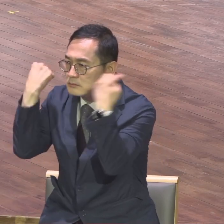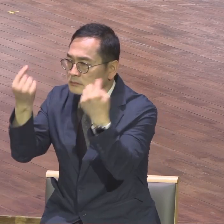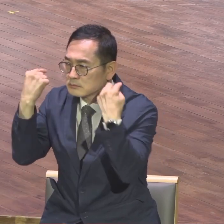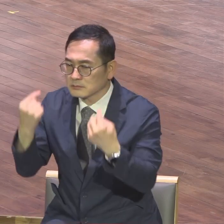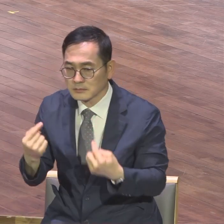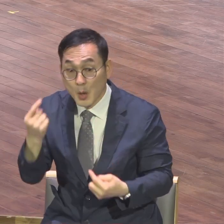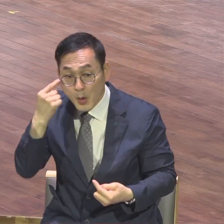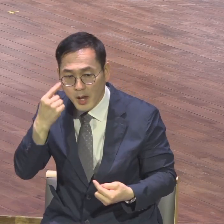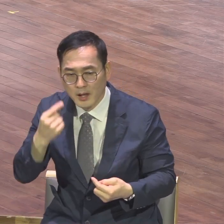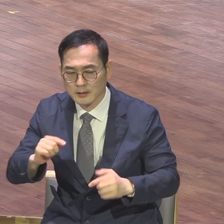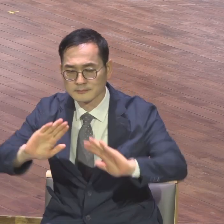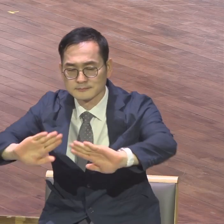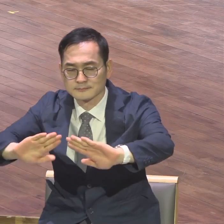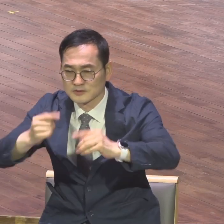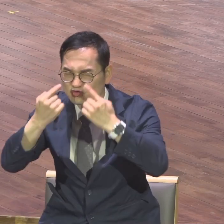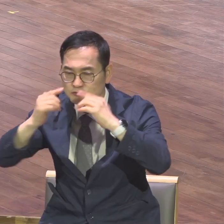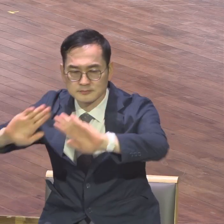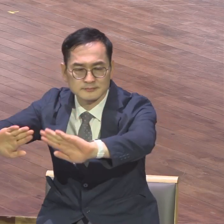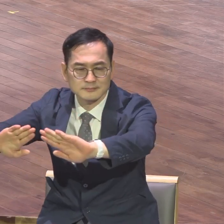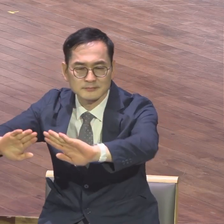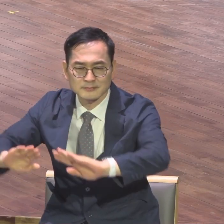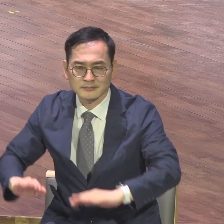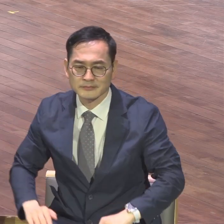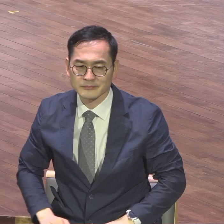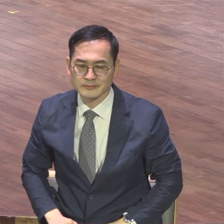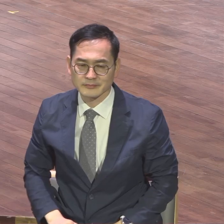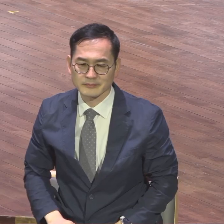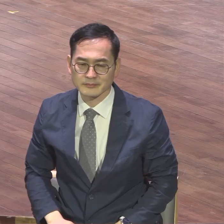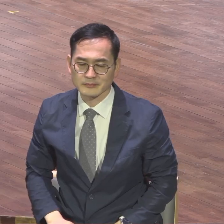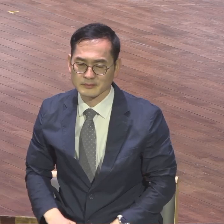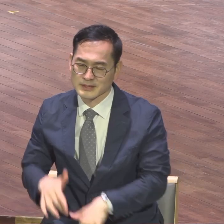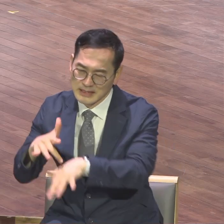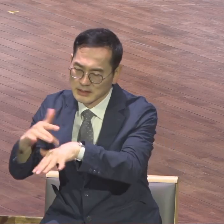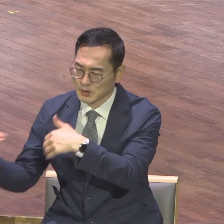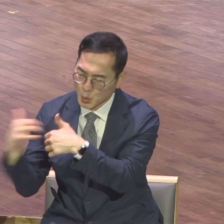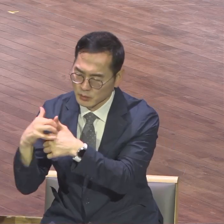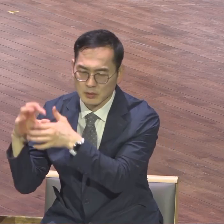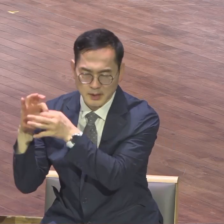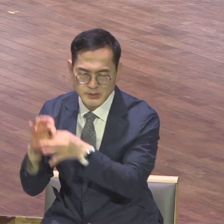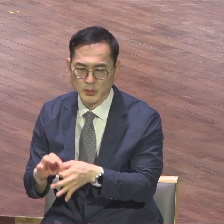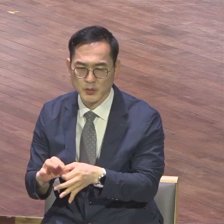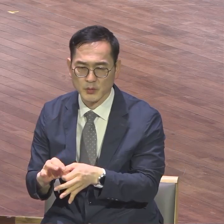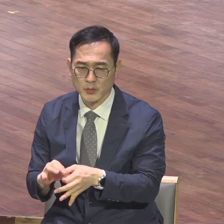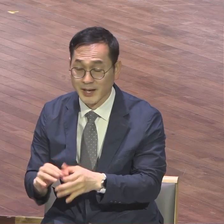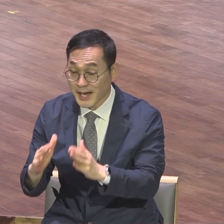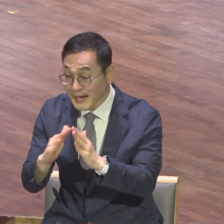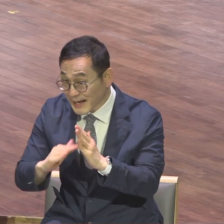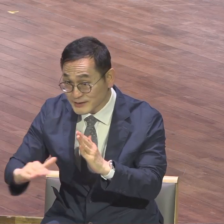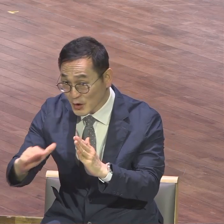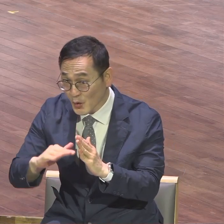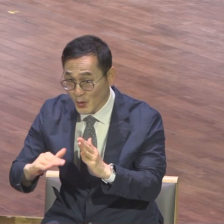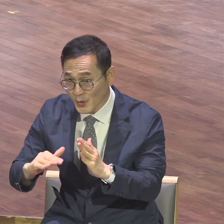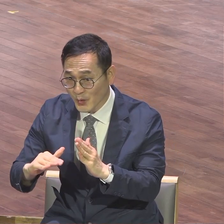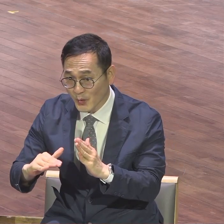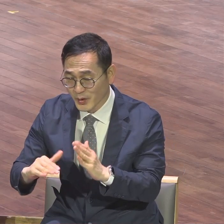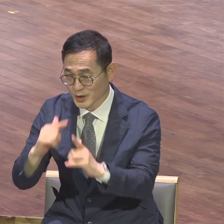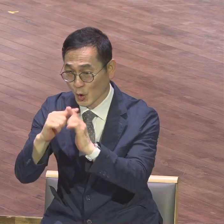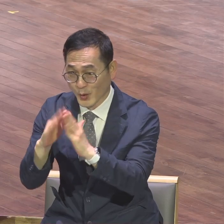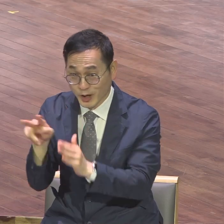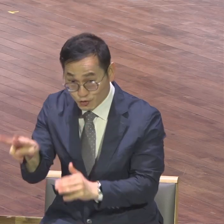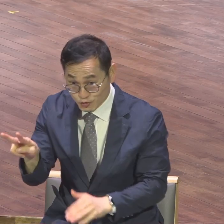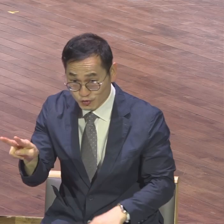공격. 이 에덴 동산부터 지금까지 가정과 교회입니다. 가정과 교회 두 개를 하나님 직접 세웠기